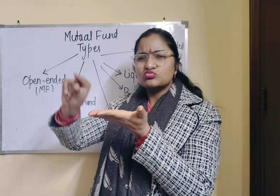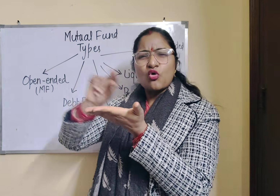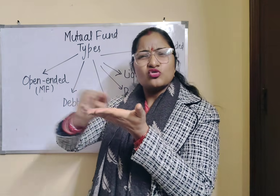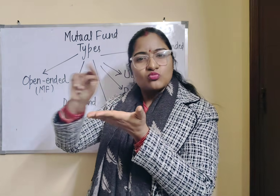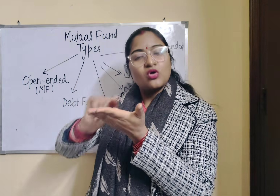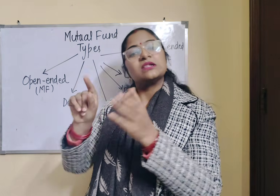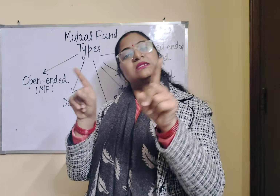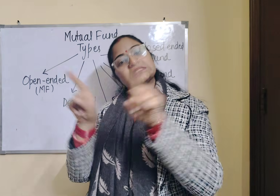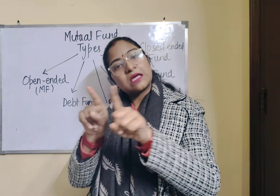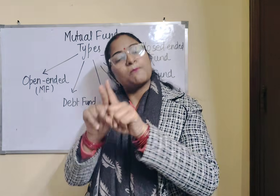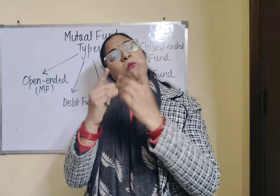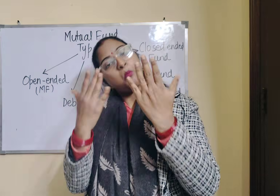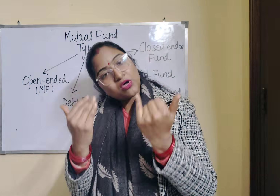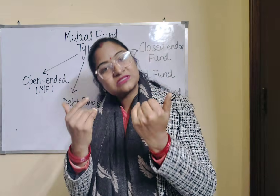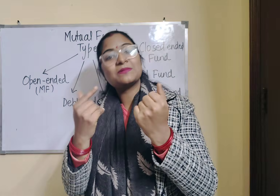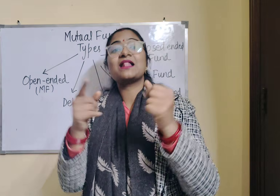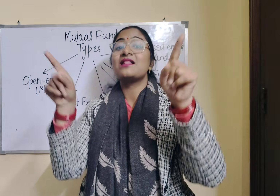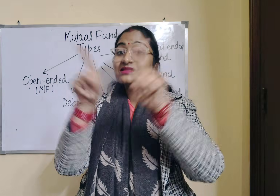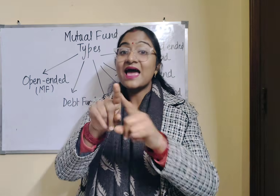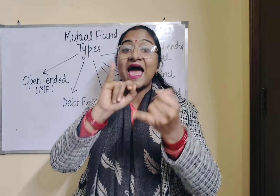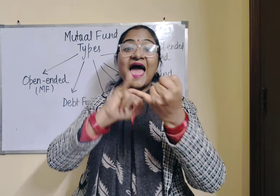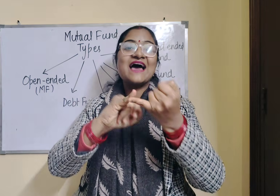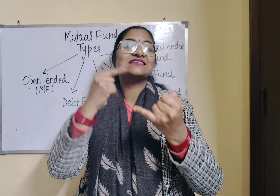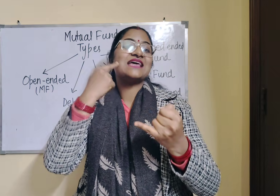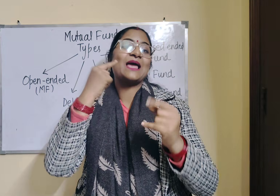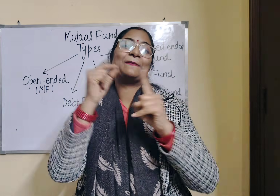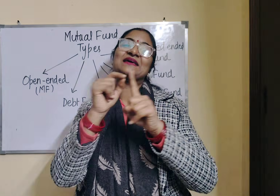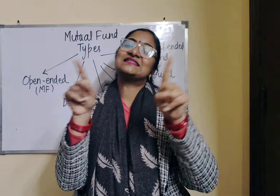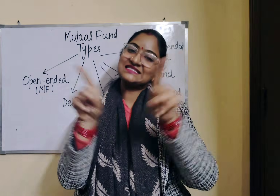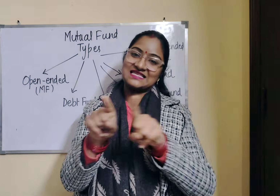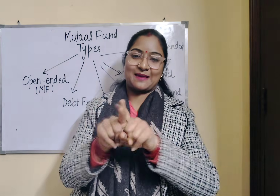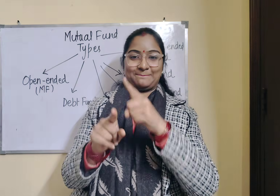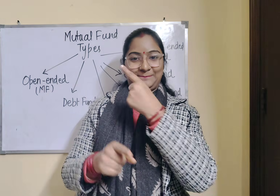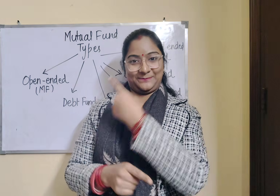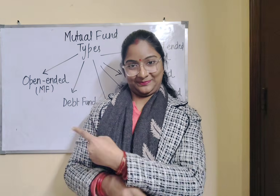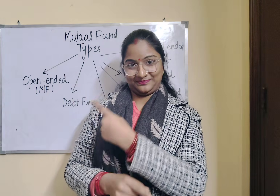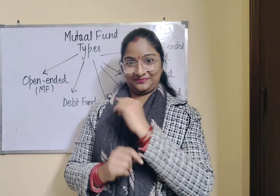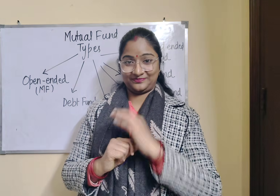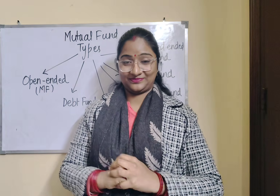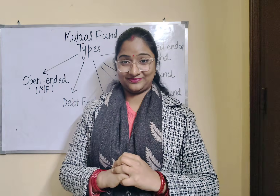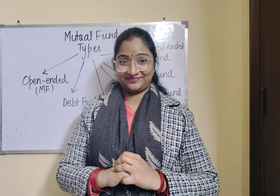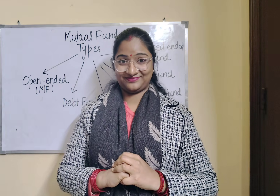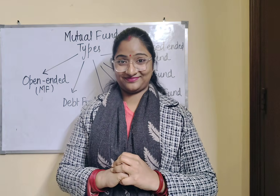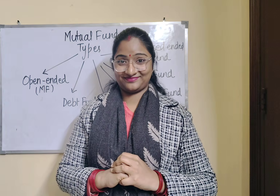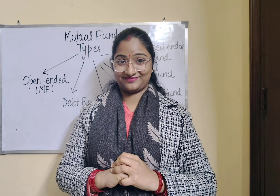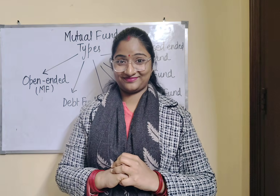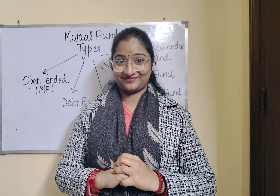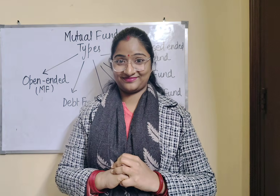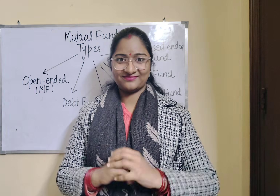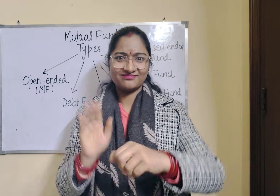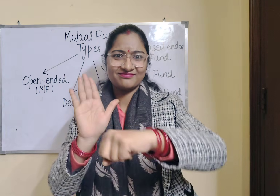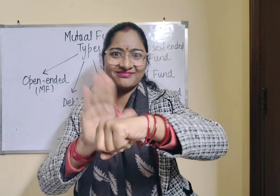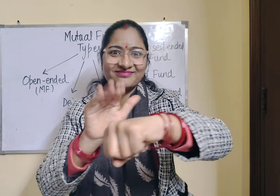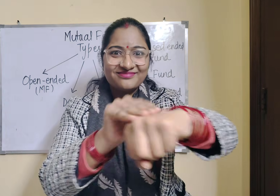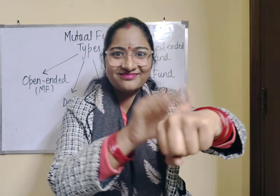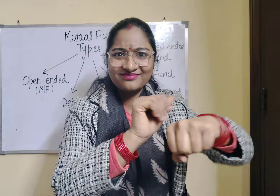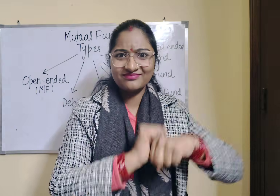तो सेम ओपन एंडेड म्यूचुअल फंड क्या होता है, इसमें आप स्मॉल यूनिट दे करके, स्मॉल पैसा दे करके इन्वेस्ट कर सकते